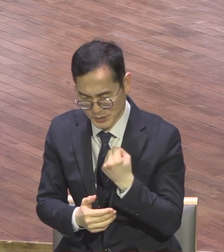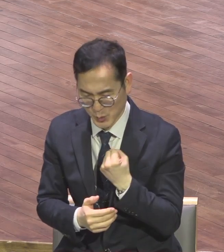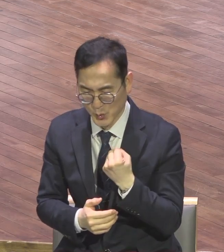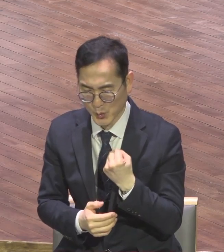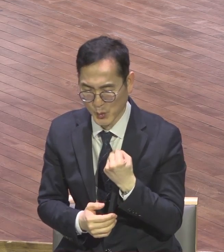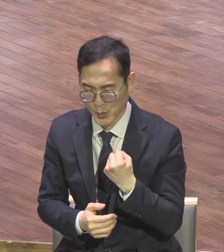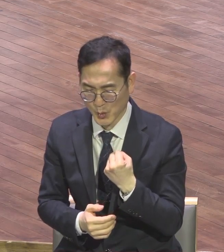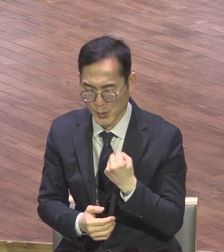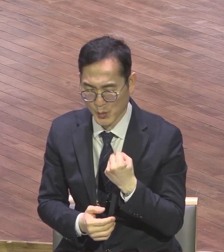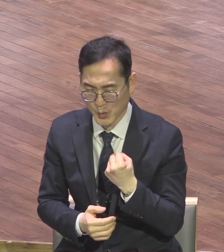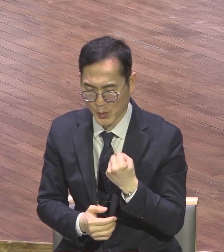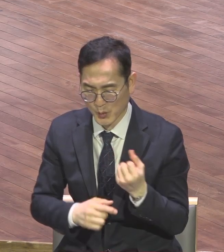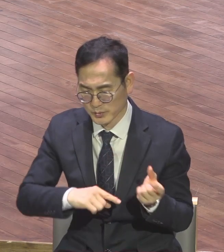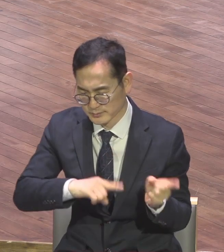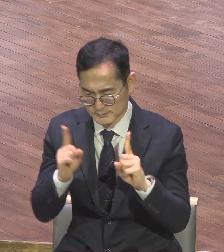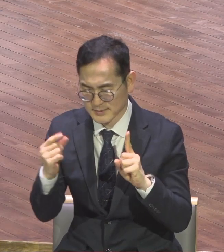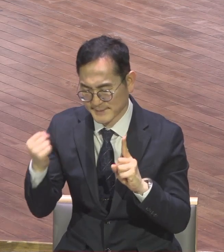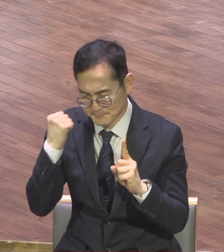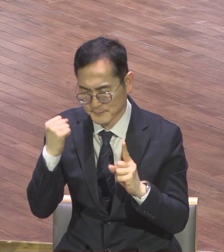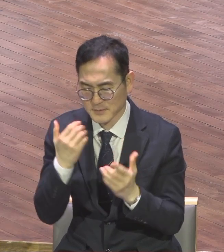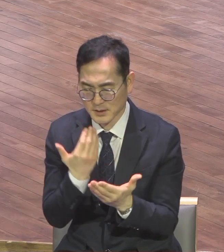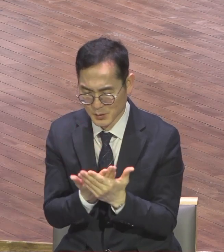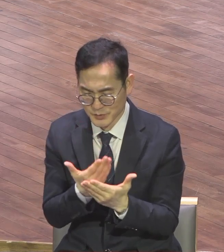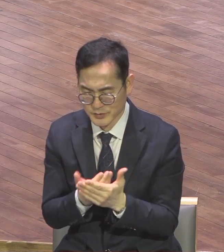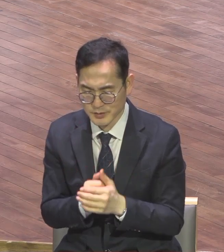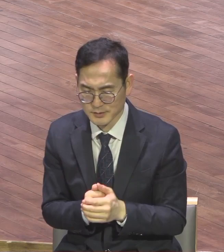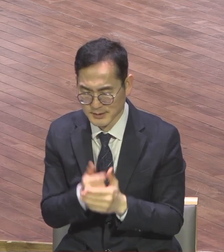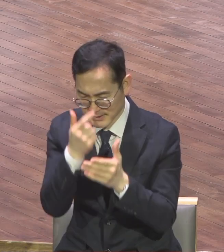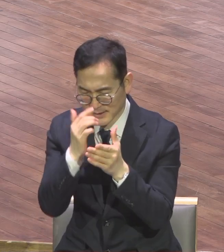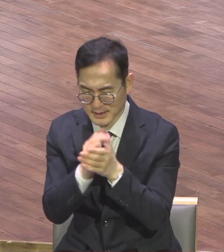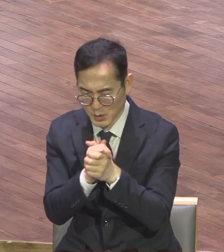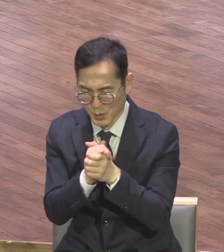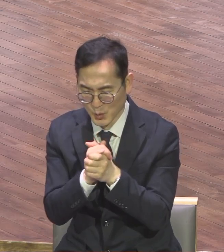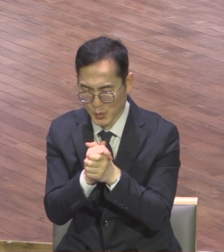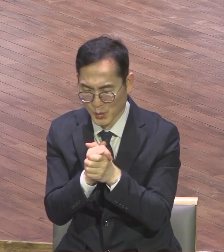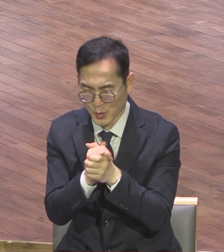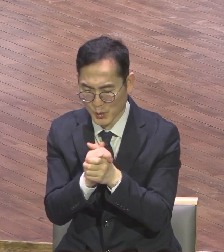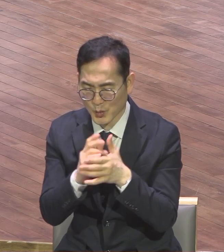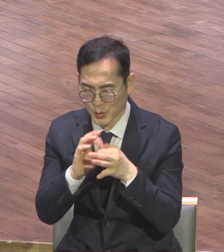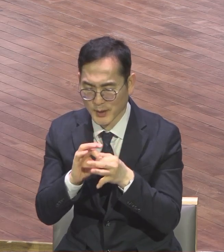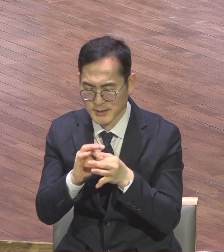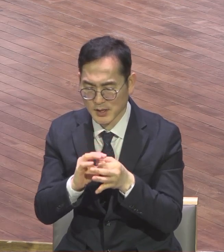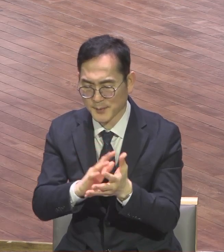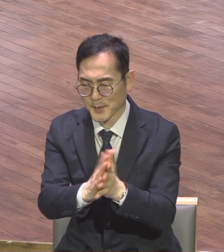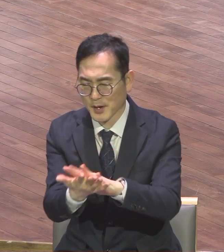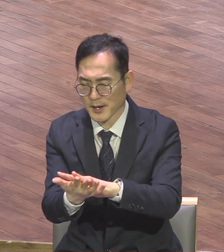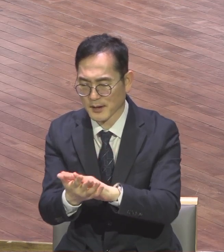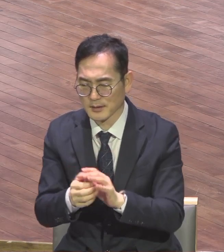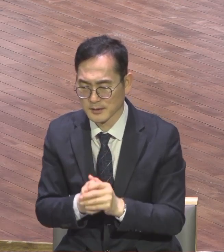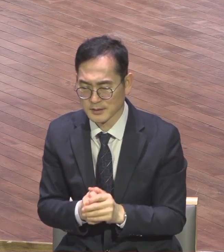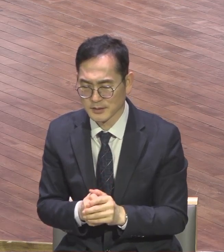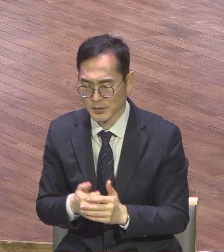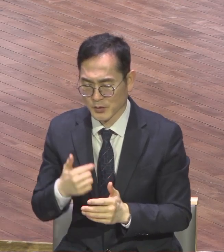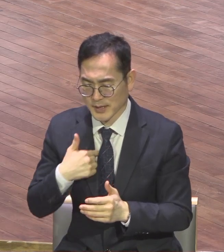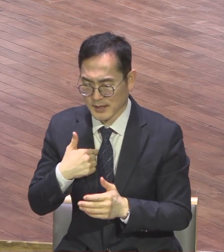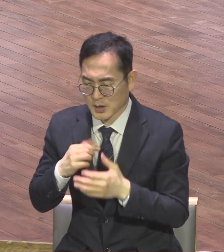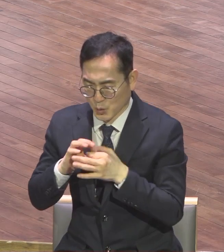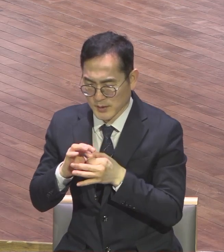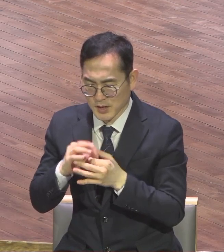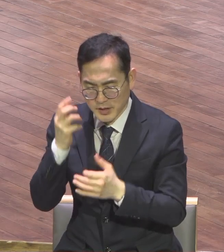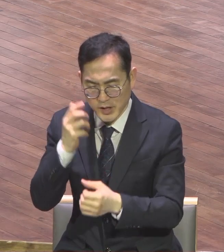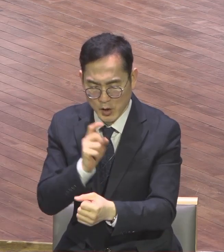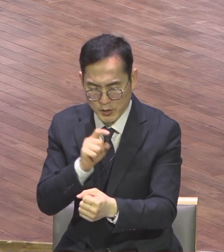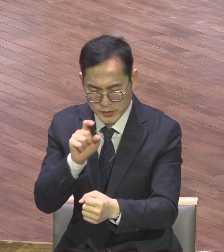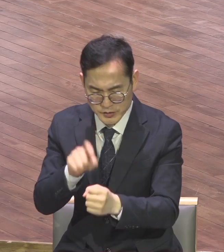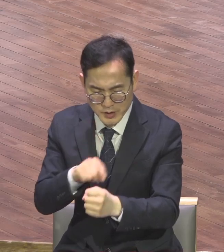사용할 수 있는 신앙생활이 되게 도와주옵소서. 기도가 있거나 현장을 변화시키고 내가 사용해서 참으로 영적 권세를